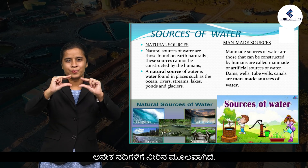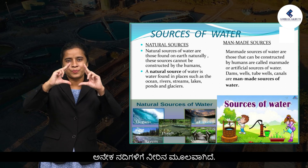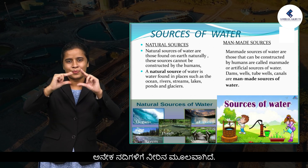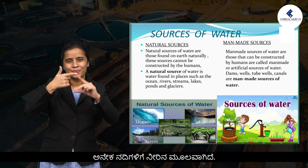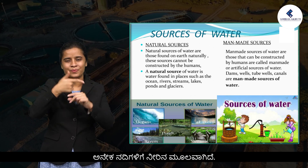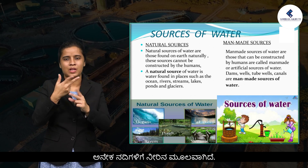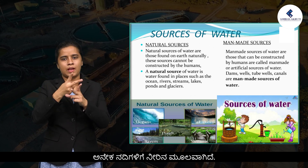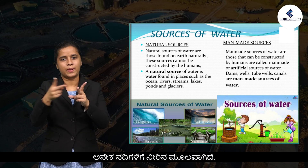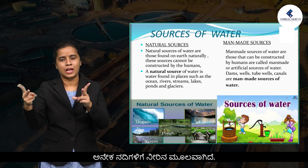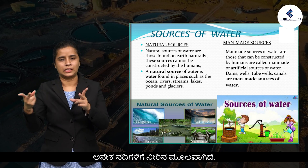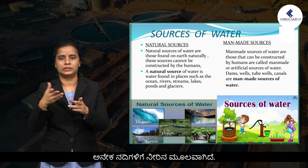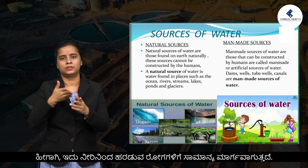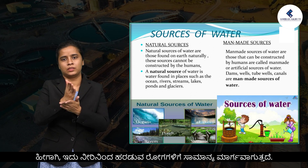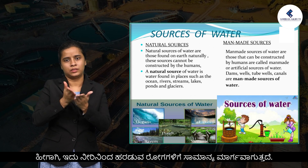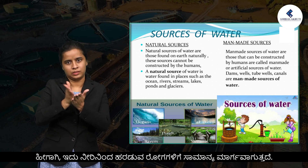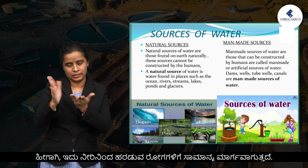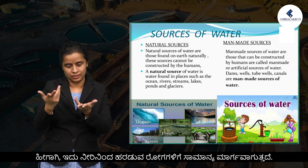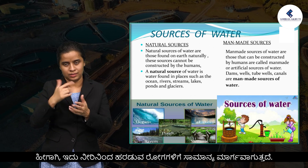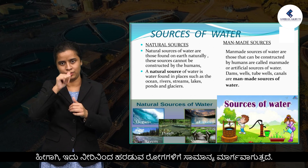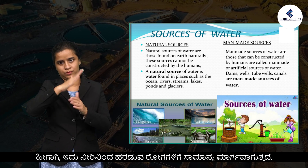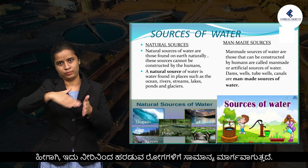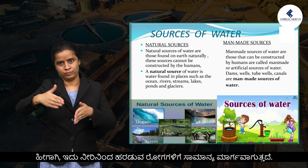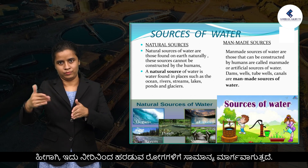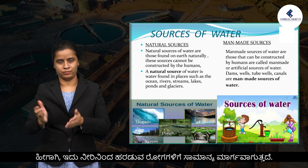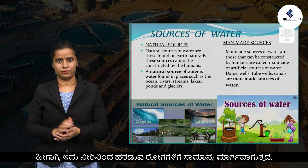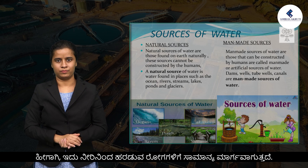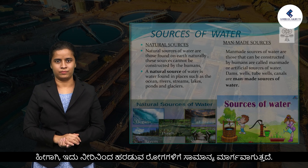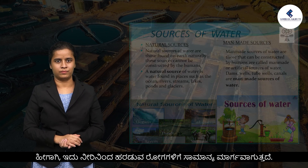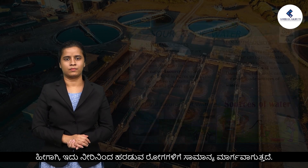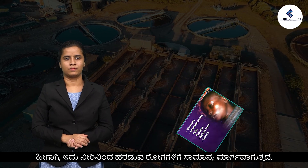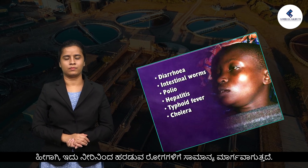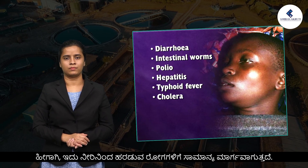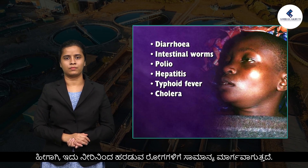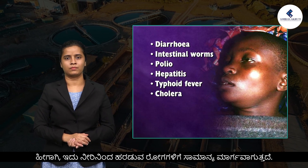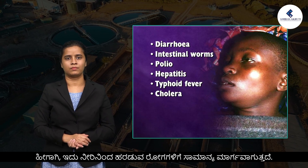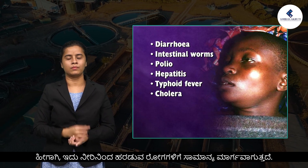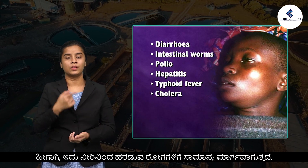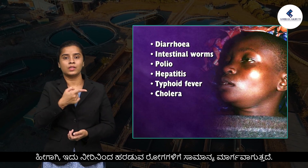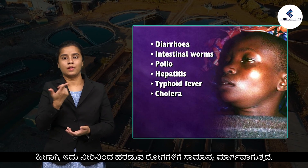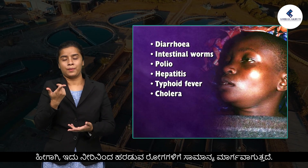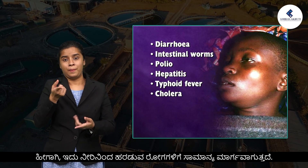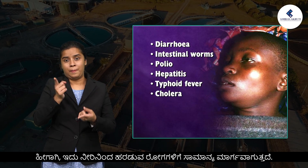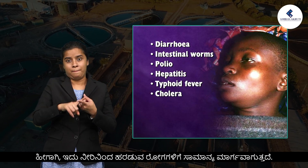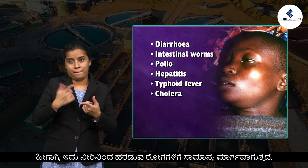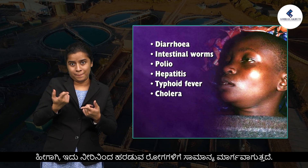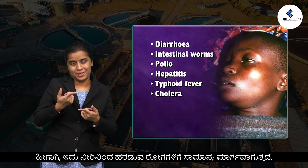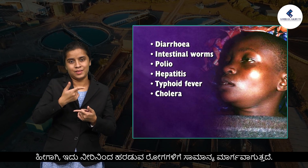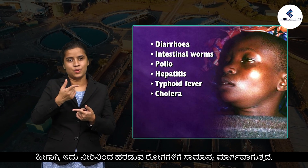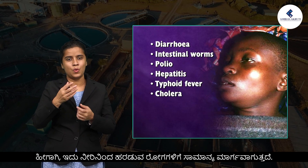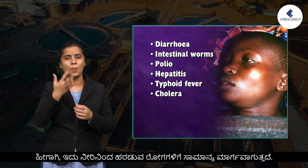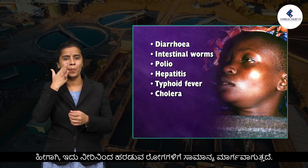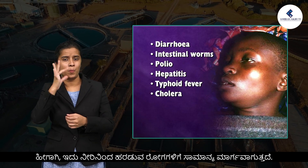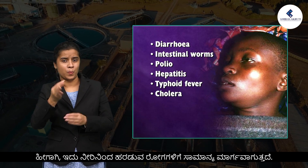ನೀರಿನ ಮೂಲವಾಗಿವೆ. ಹೀಗಾಗಿ ಇದು ನೀರಿನಿಂದ ಹರಡುವ ರೋಗಗಳಿಗೆ